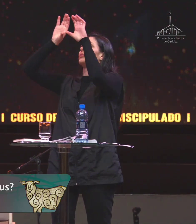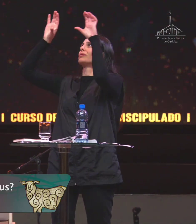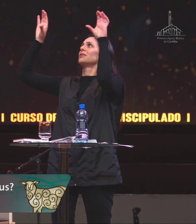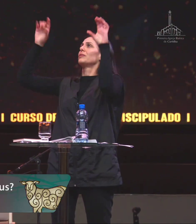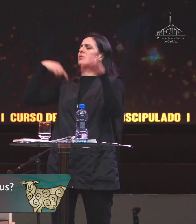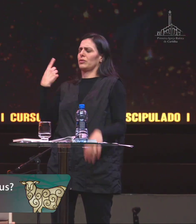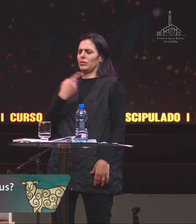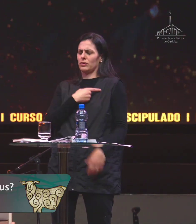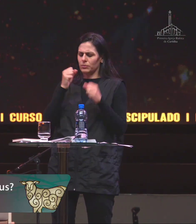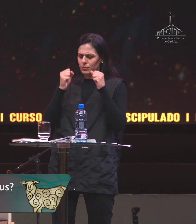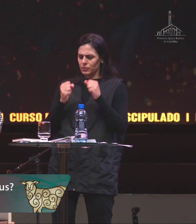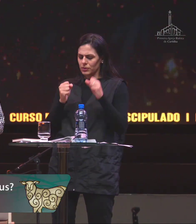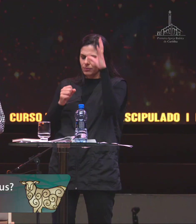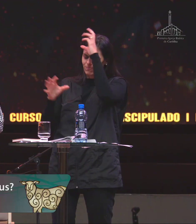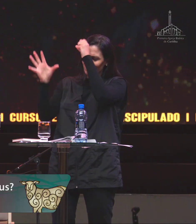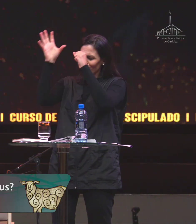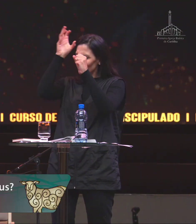Cristo.